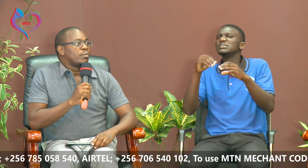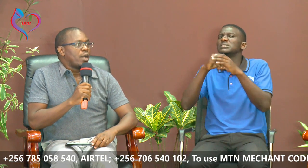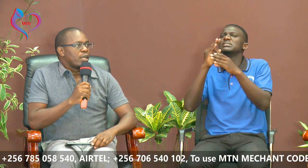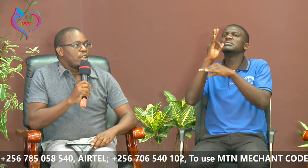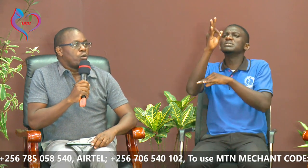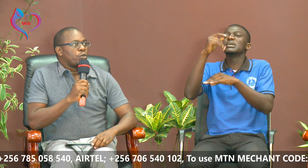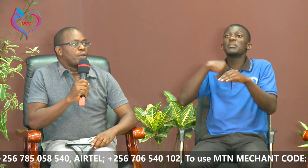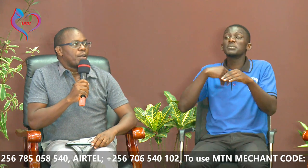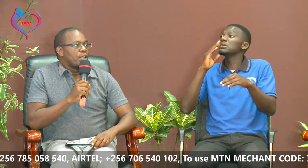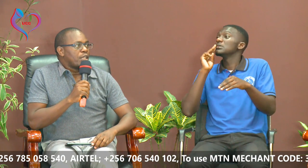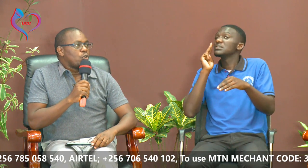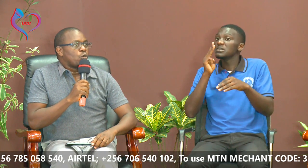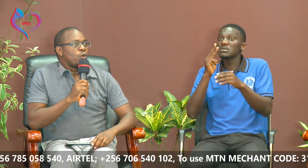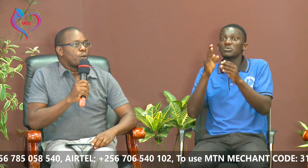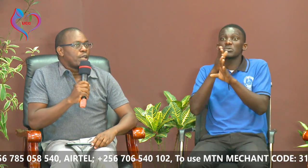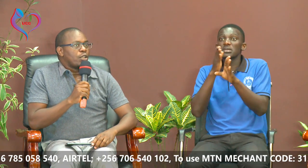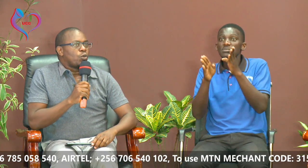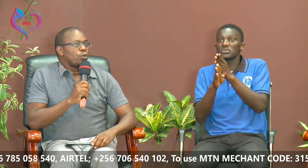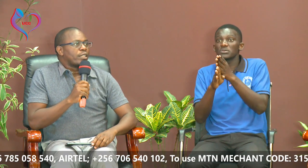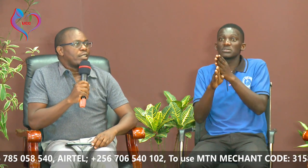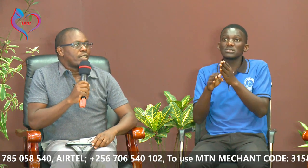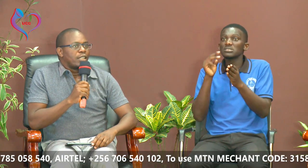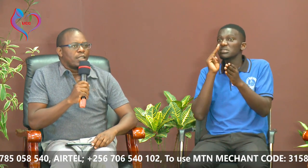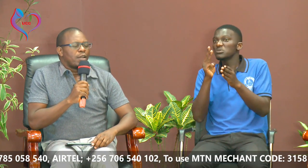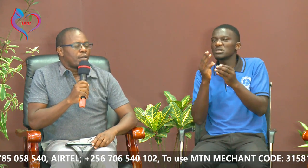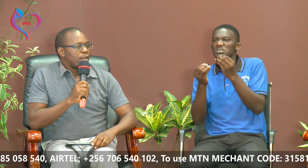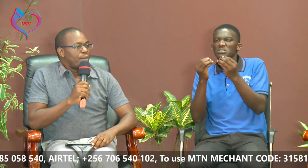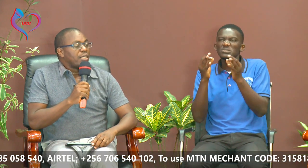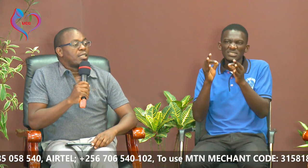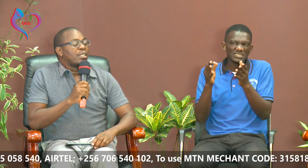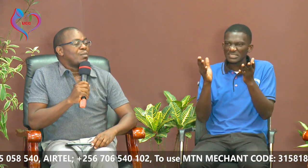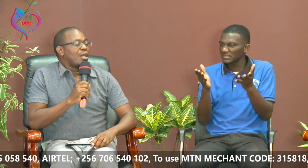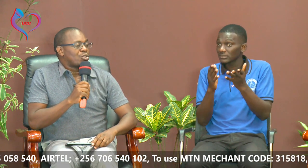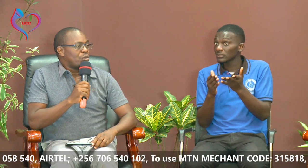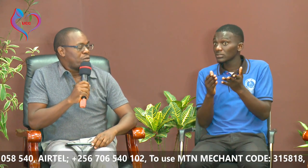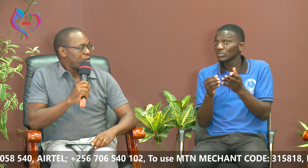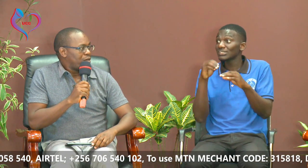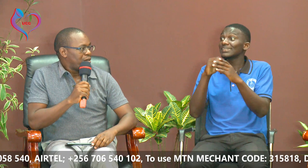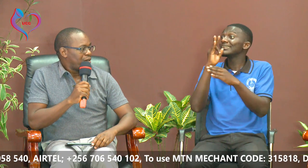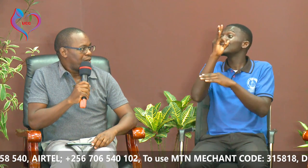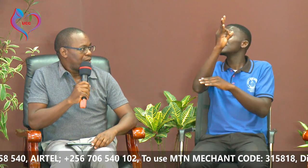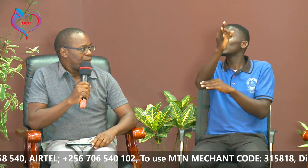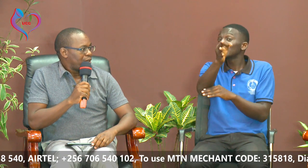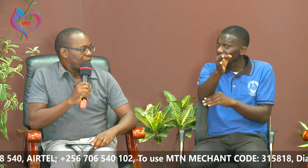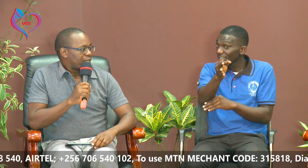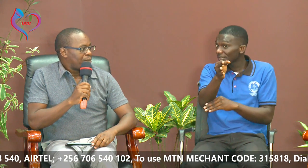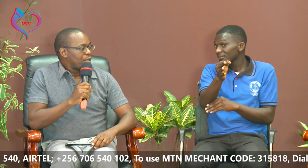okuzimba, ngenda okuyewa, ngenda okugolewa, ngenda okulonda sente. Bali ateri maso. kati bali mu